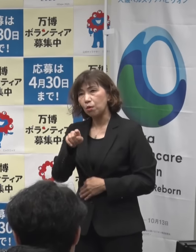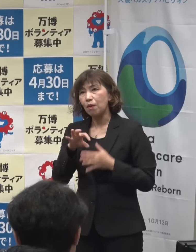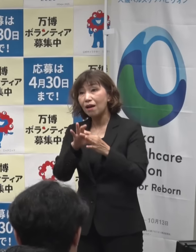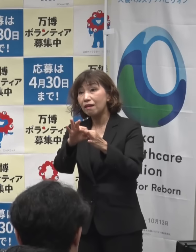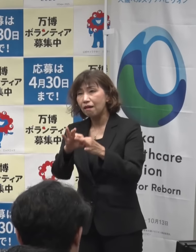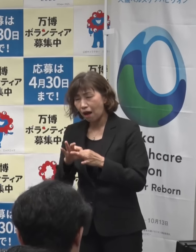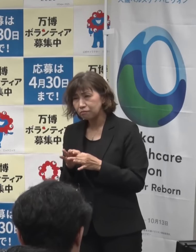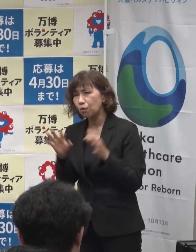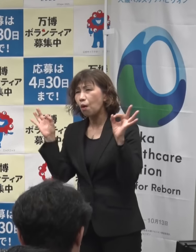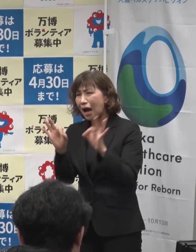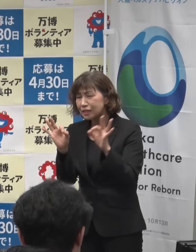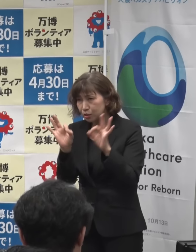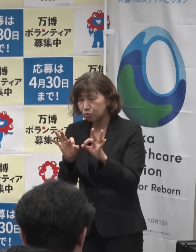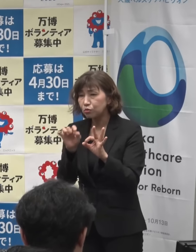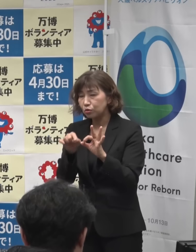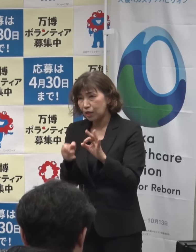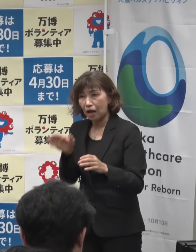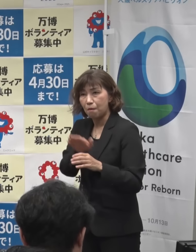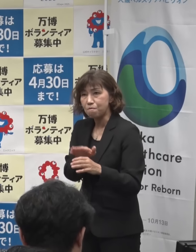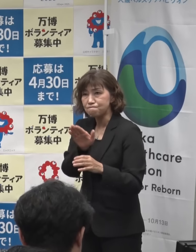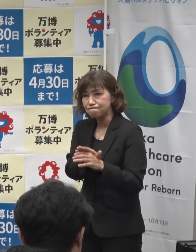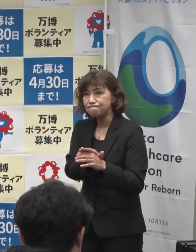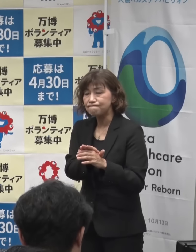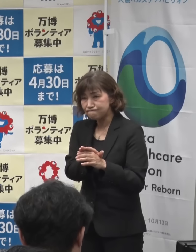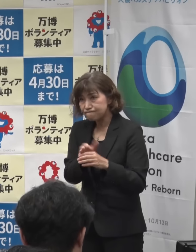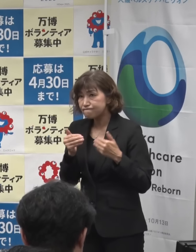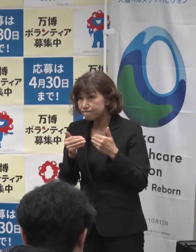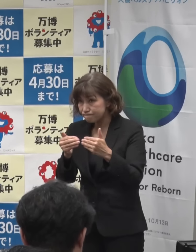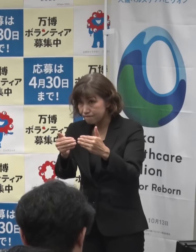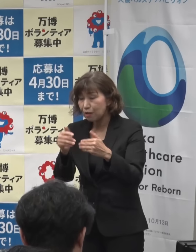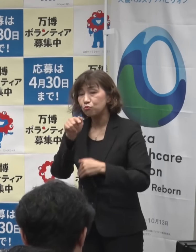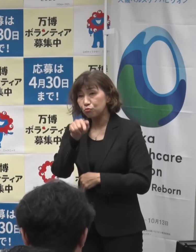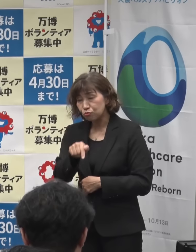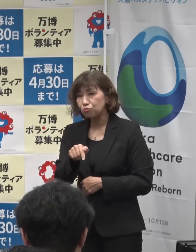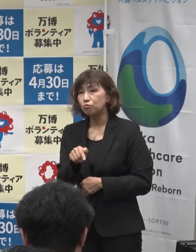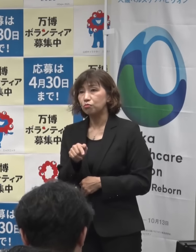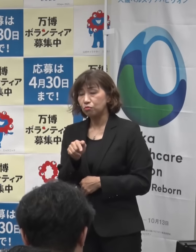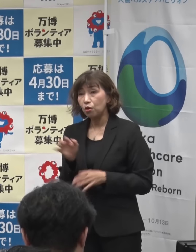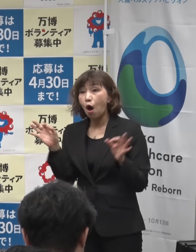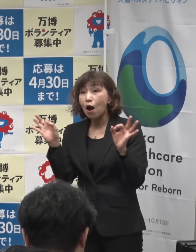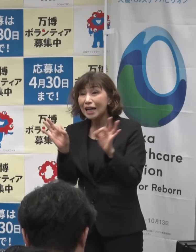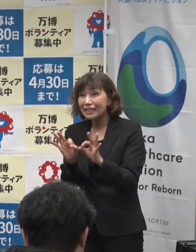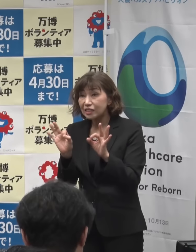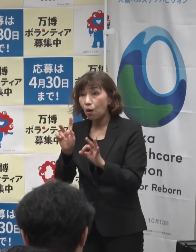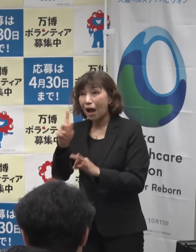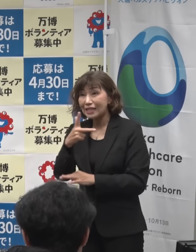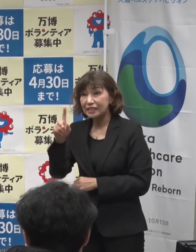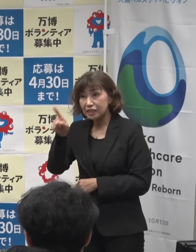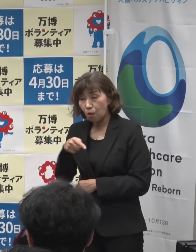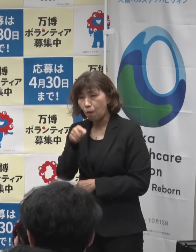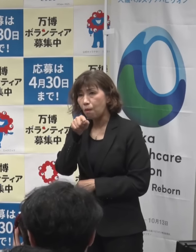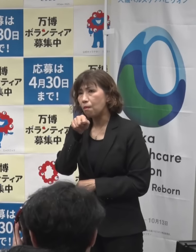というのも厳しいルールの中で行っていくということになります。このカジノも含めて、す